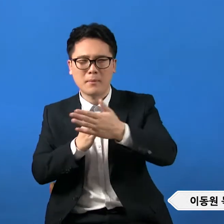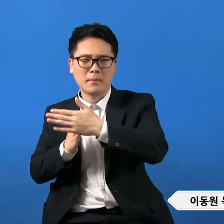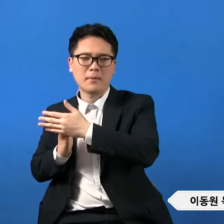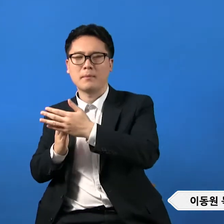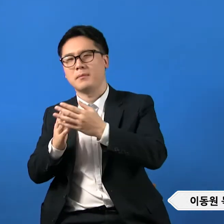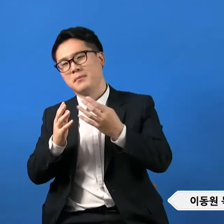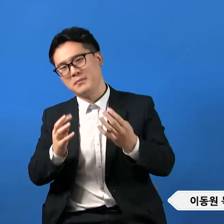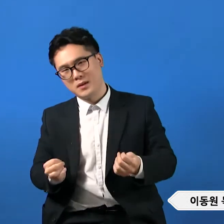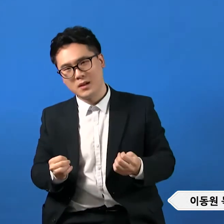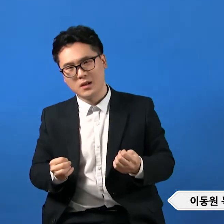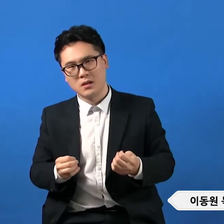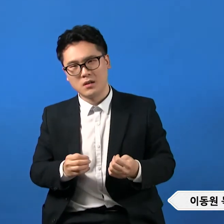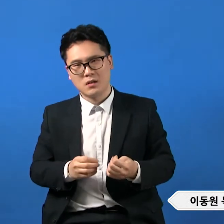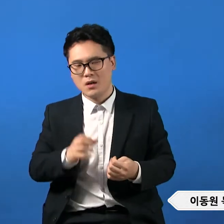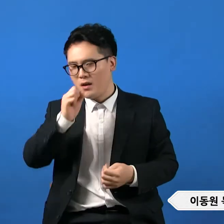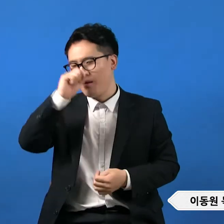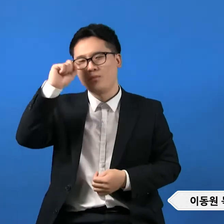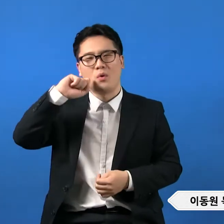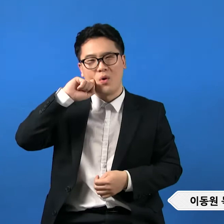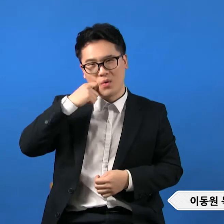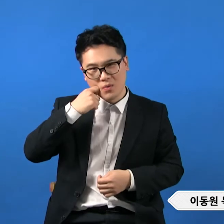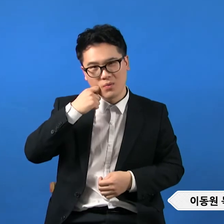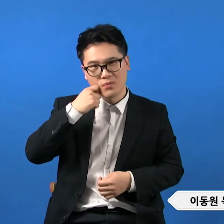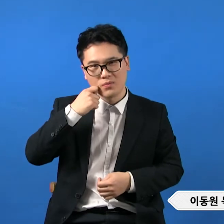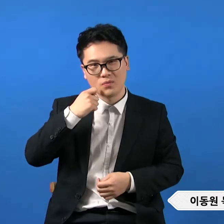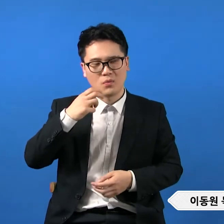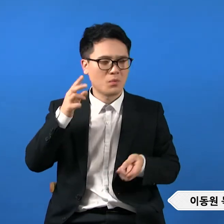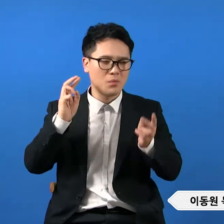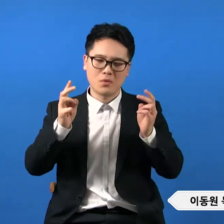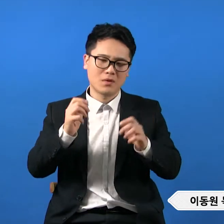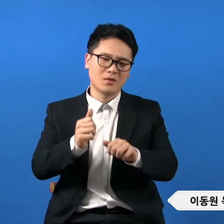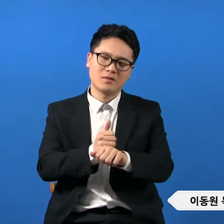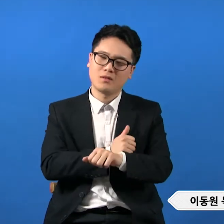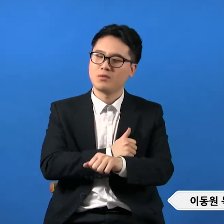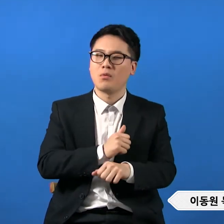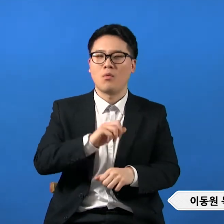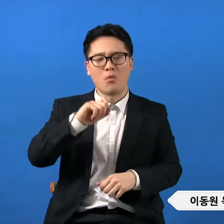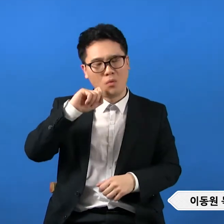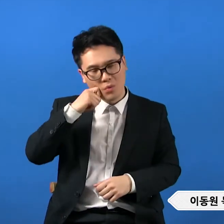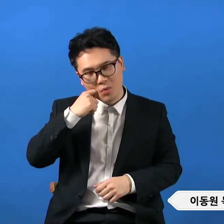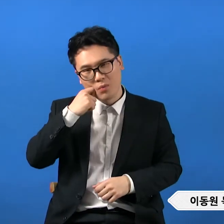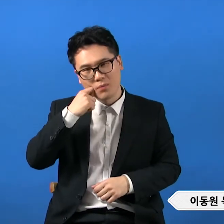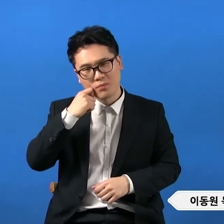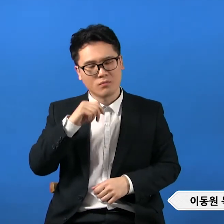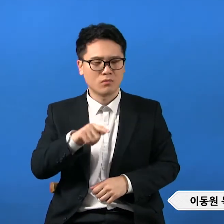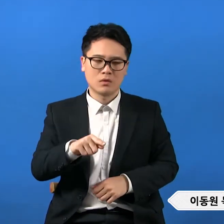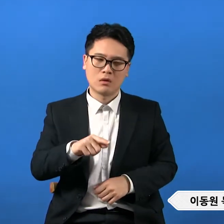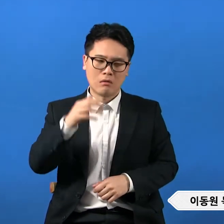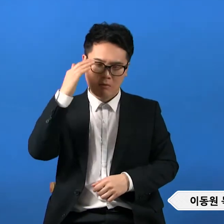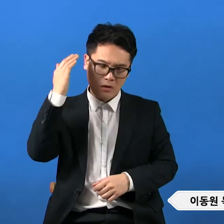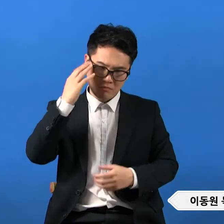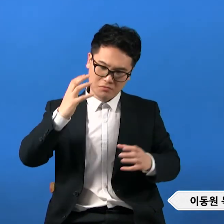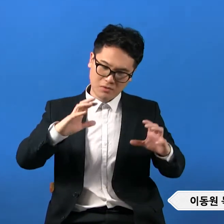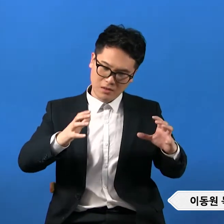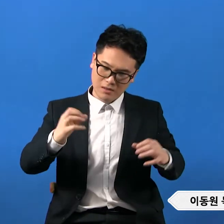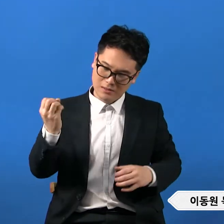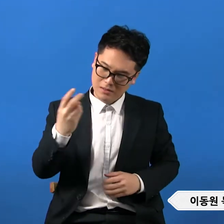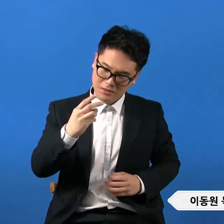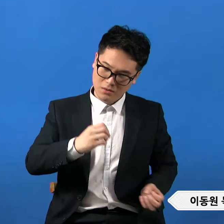있습니다. 이런 헬조선이 과연 헤븐조선으로 다시 한번 회복될 수가 있을 것인가?